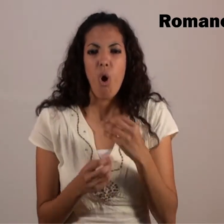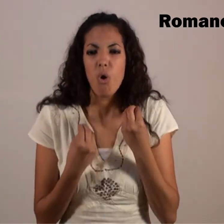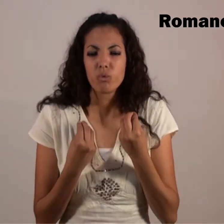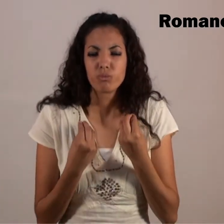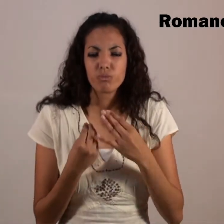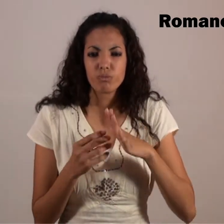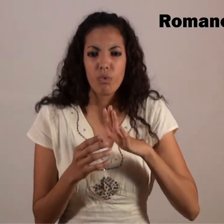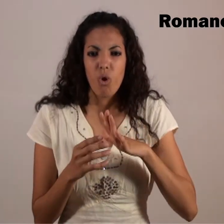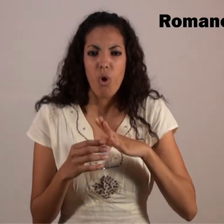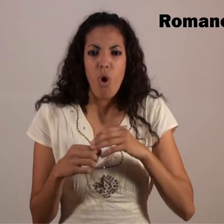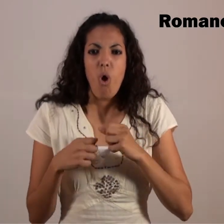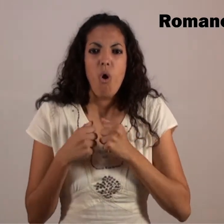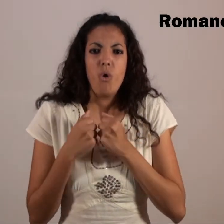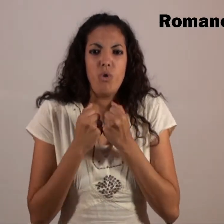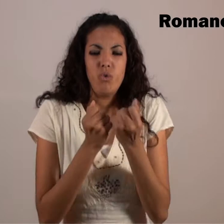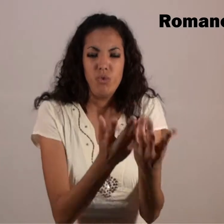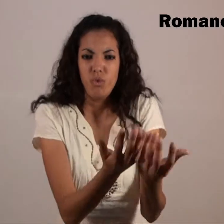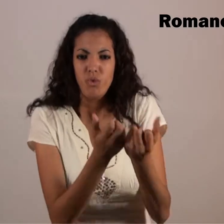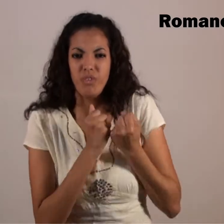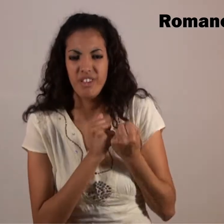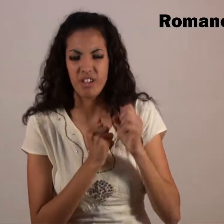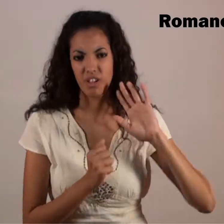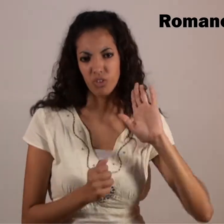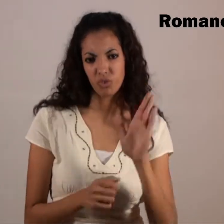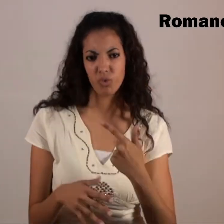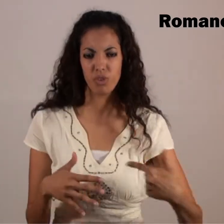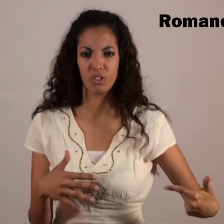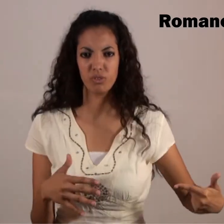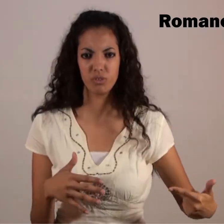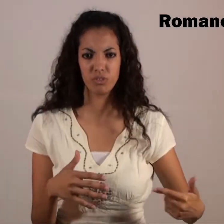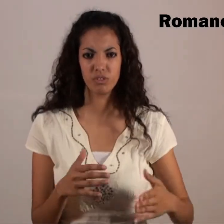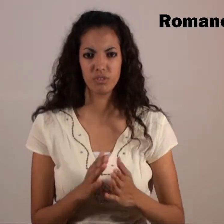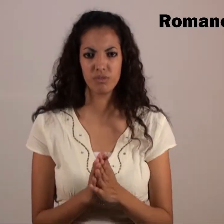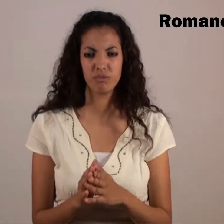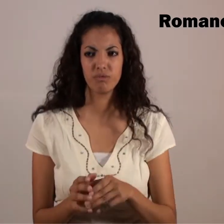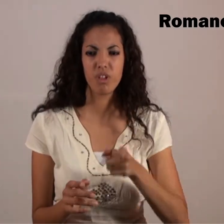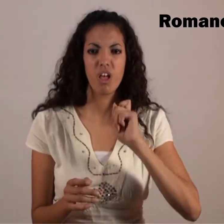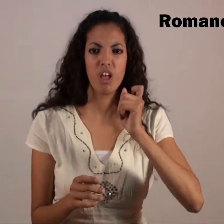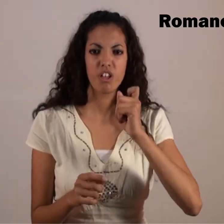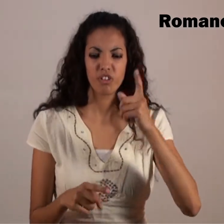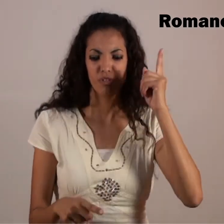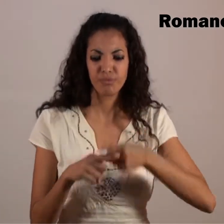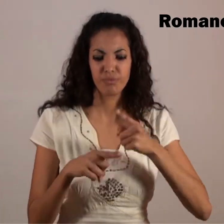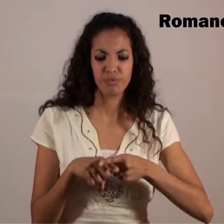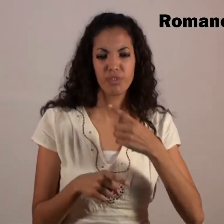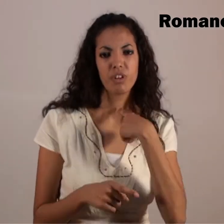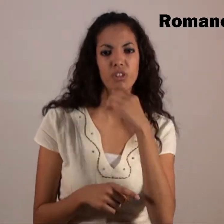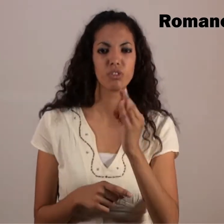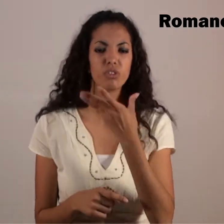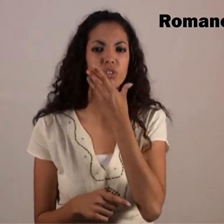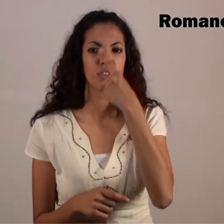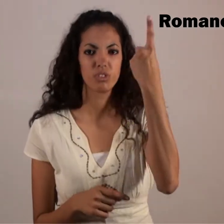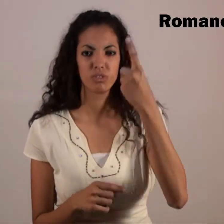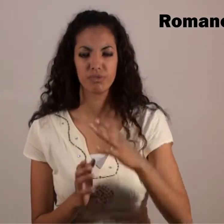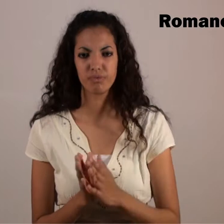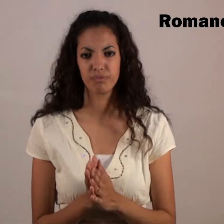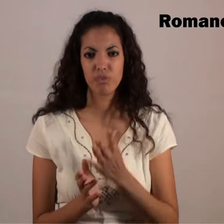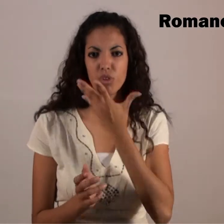cosas? ¿Quién acusará a los escogidos de Dios? Dios es el que justifica. ¿Quién es el